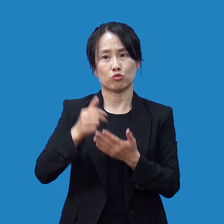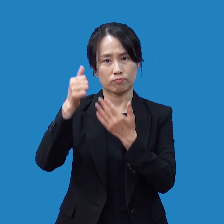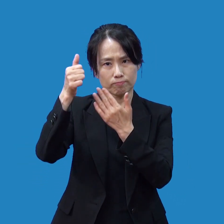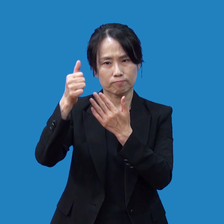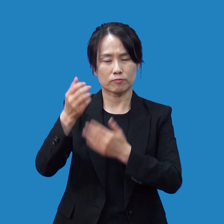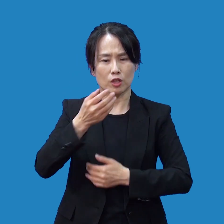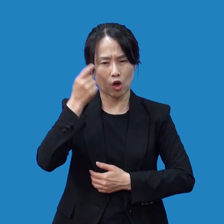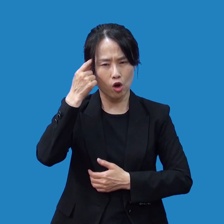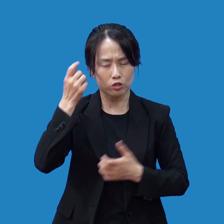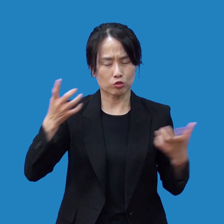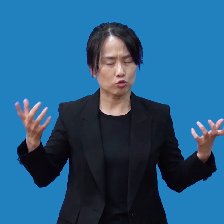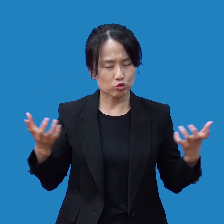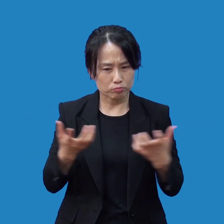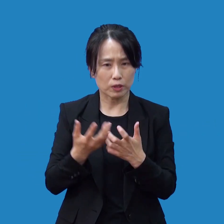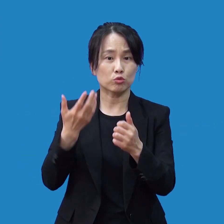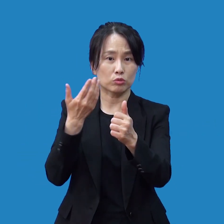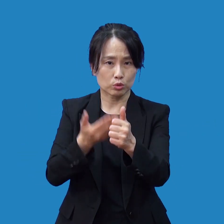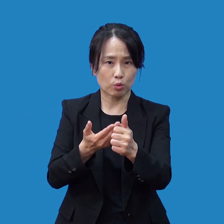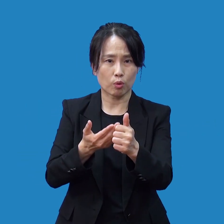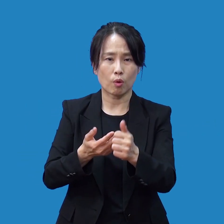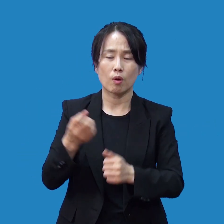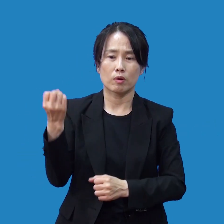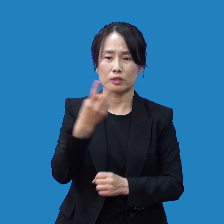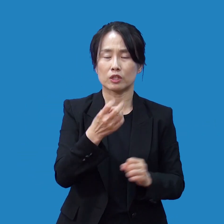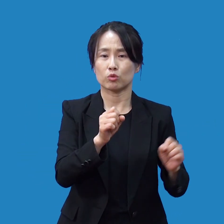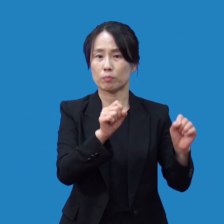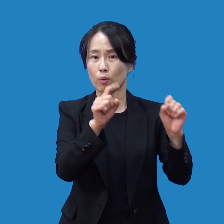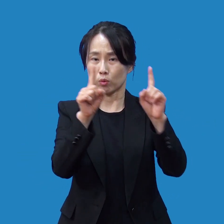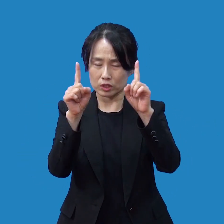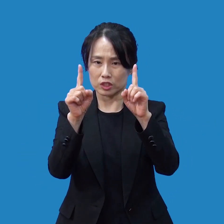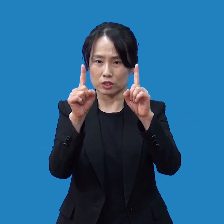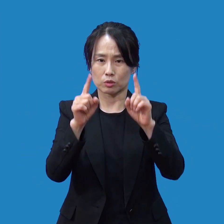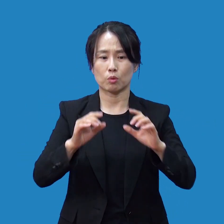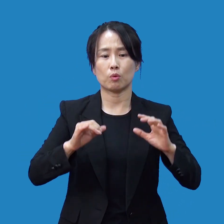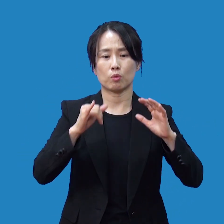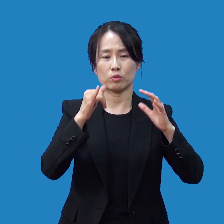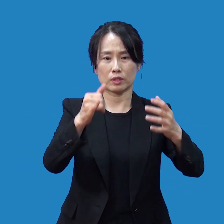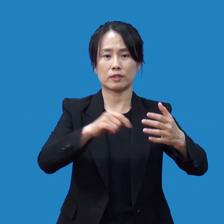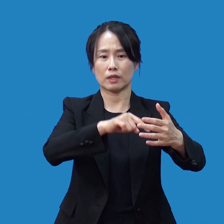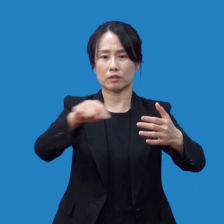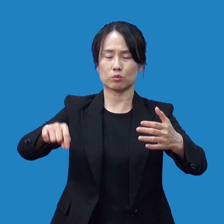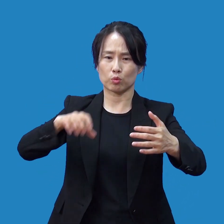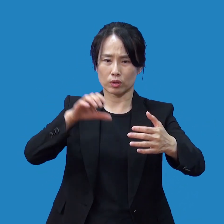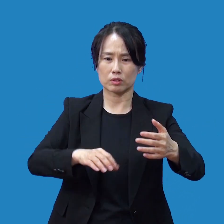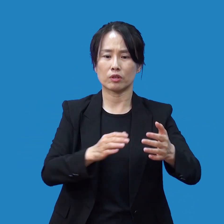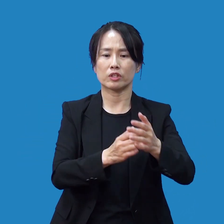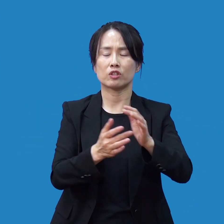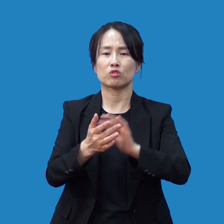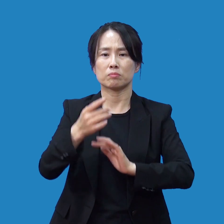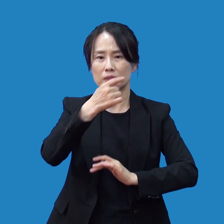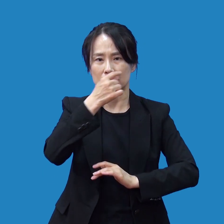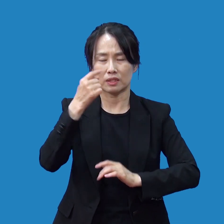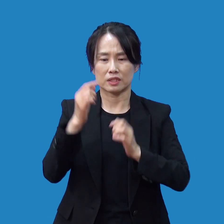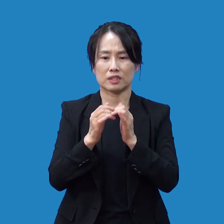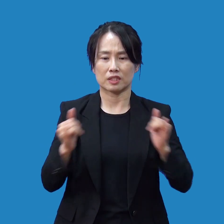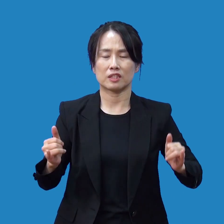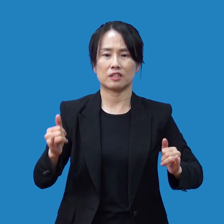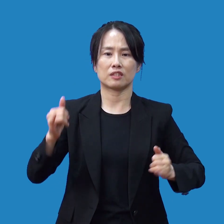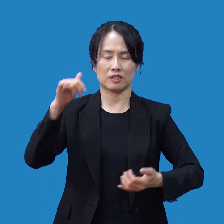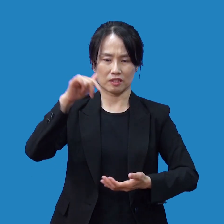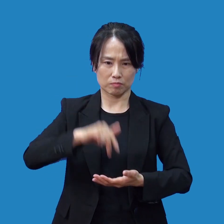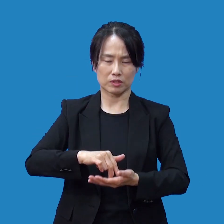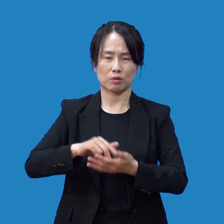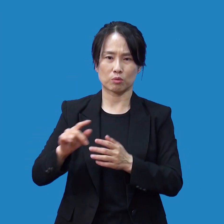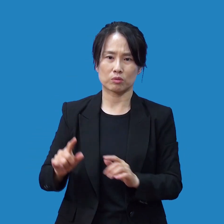하실 것이고, 그래서 우리를 다시 회복시키셔서 세상 속에 주님의 증인이 되게 하실 것입니다. 오늘날